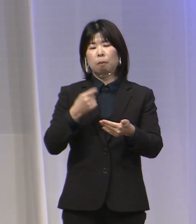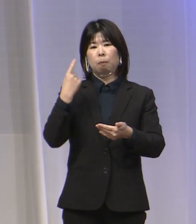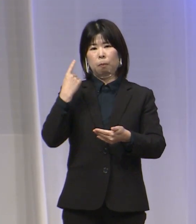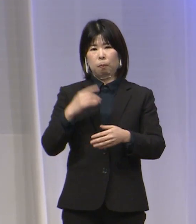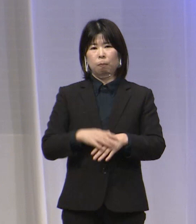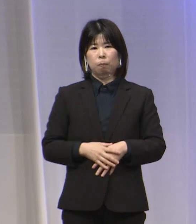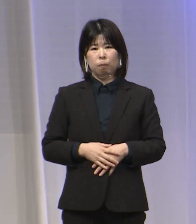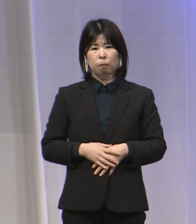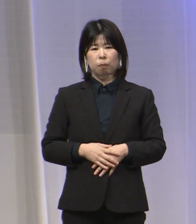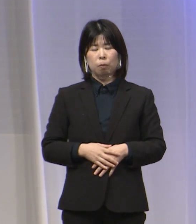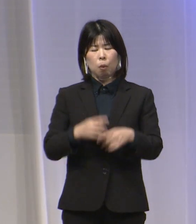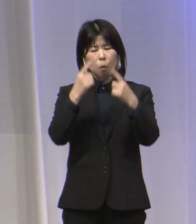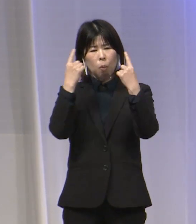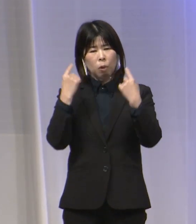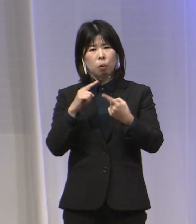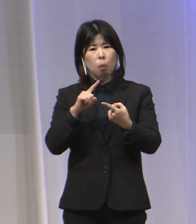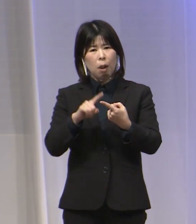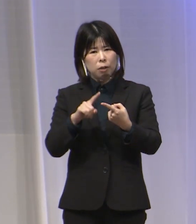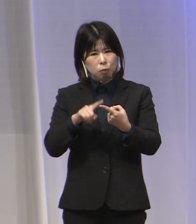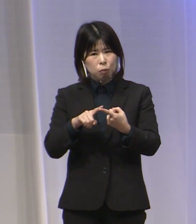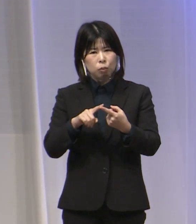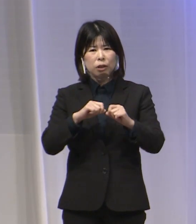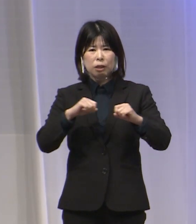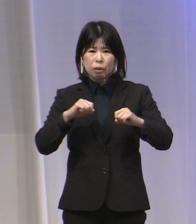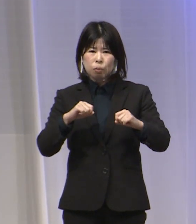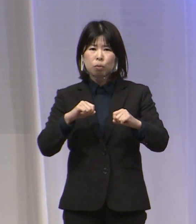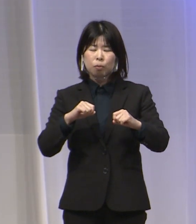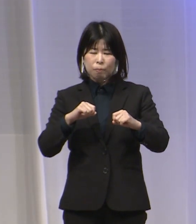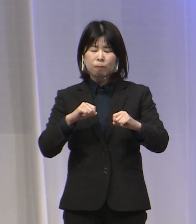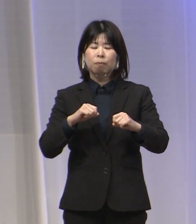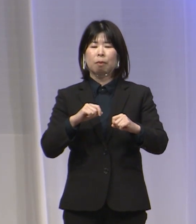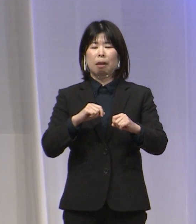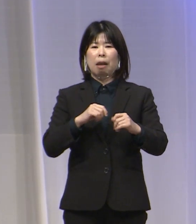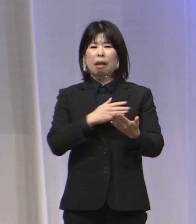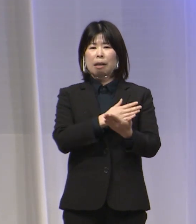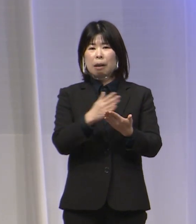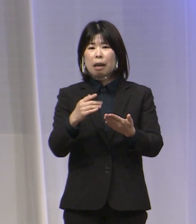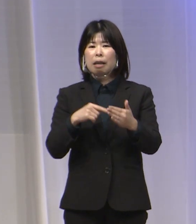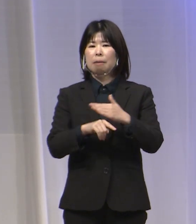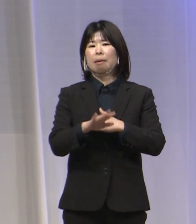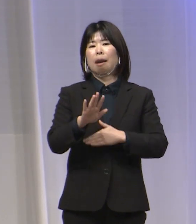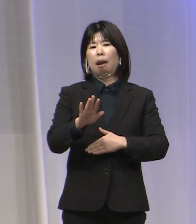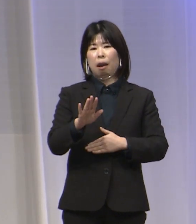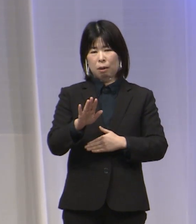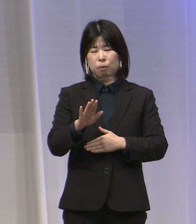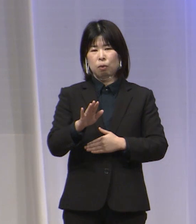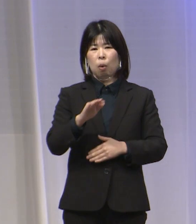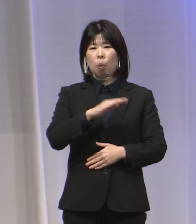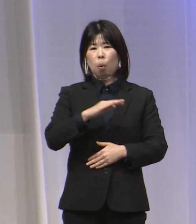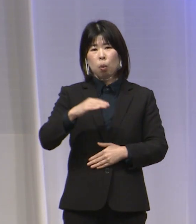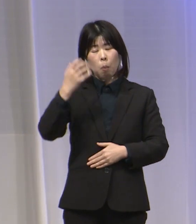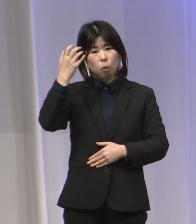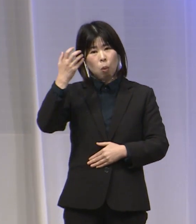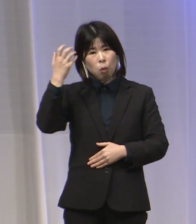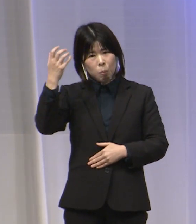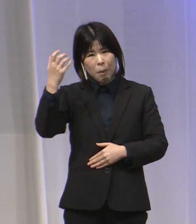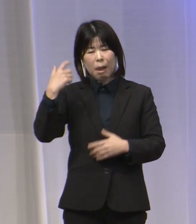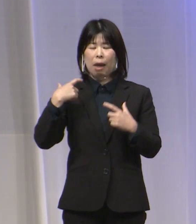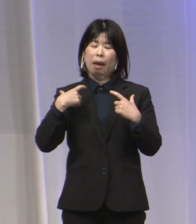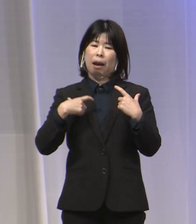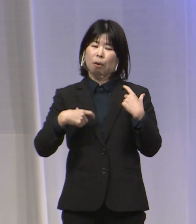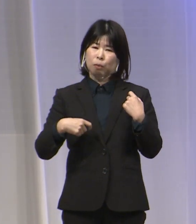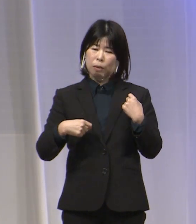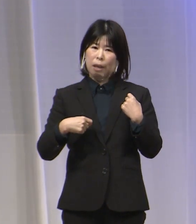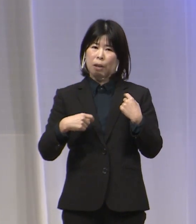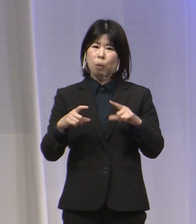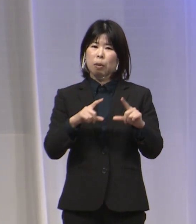その人らしく生きるとはたような意味があり子どもたちや学生の夢のサポートであったり高齢者の生活